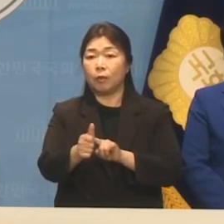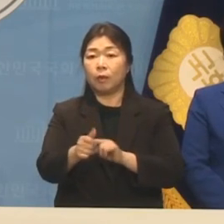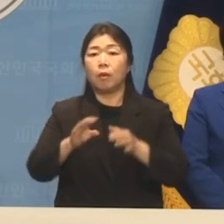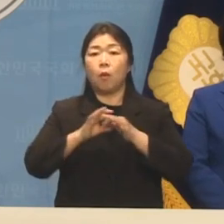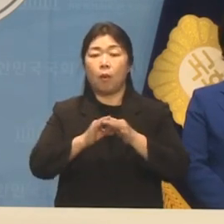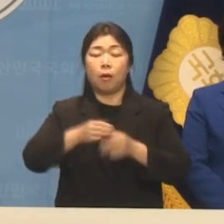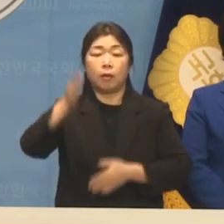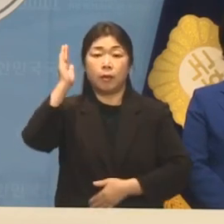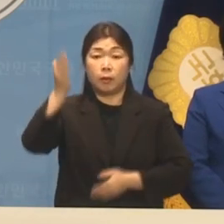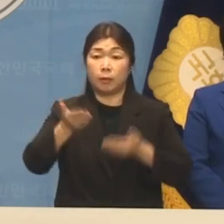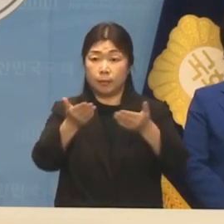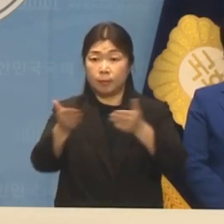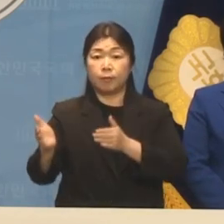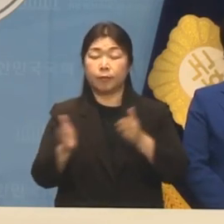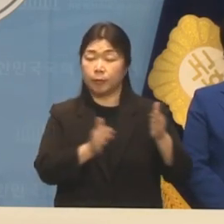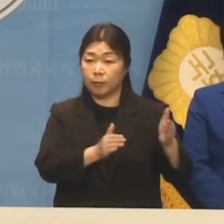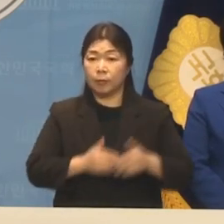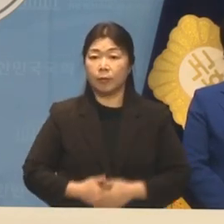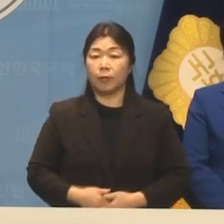관련 발언을 해주시고,